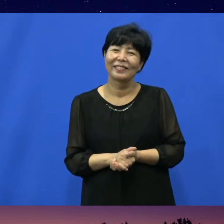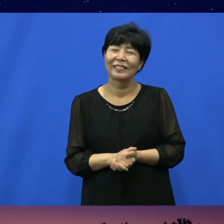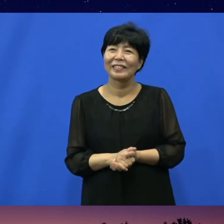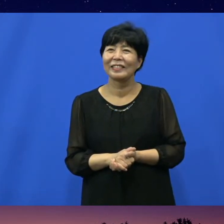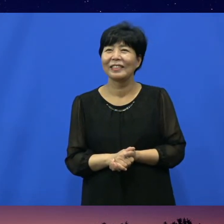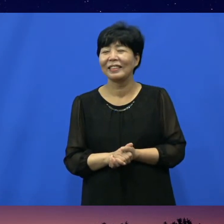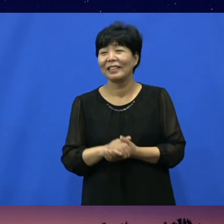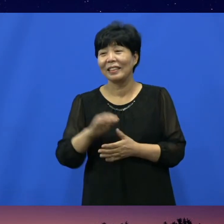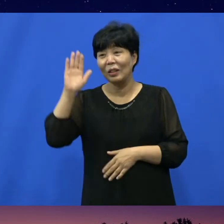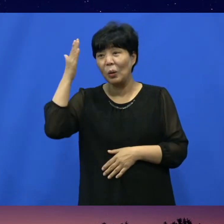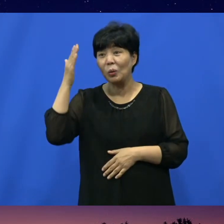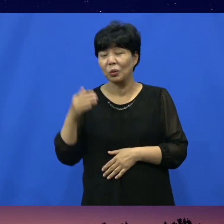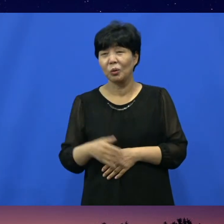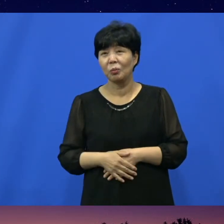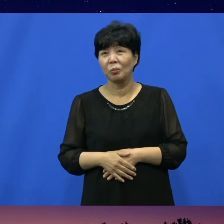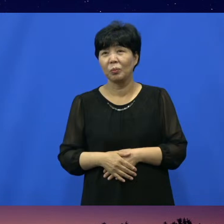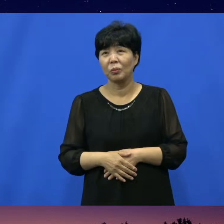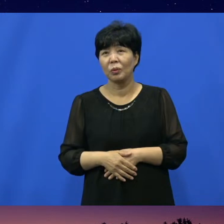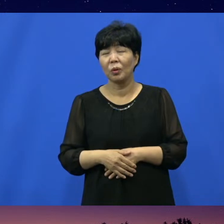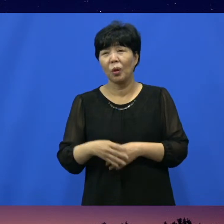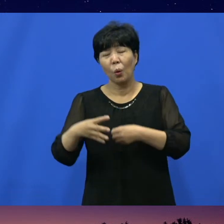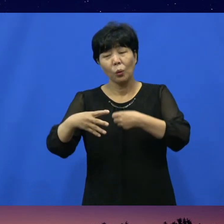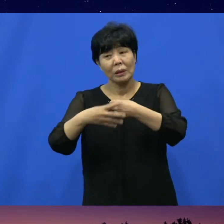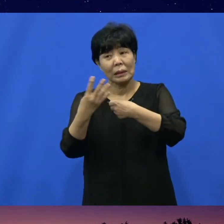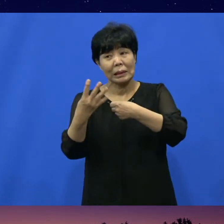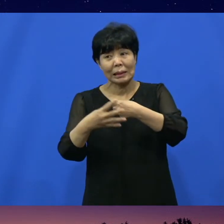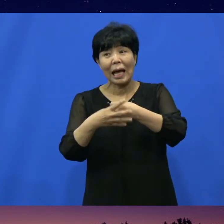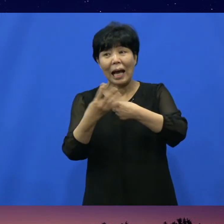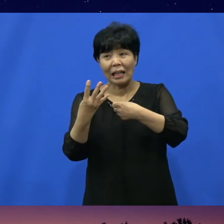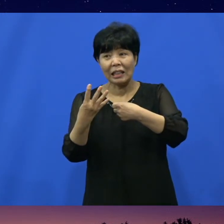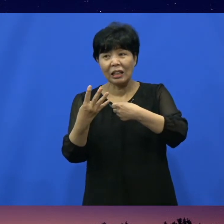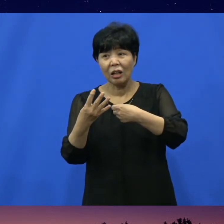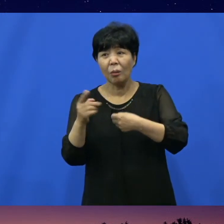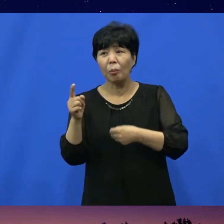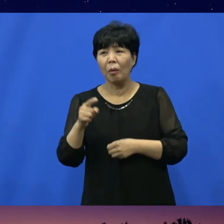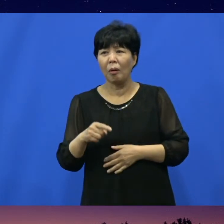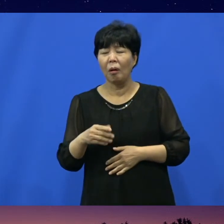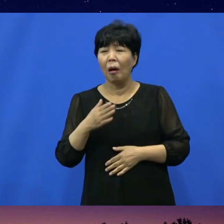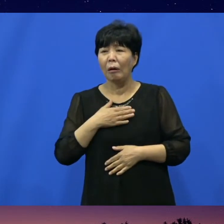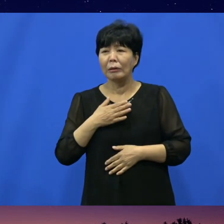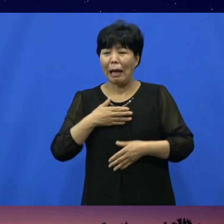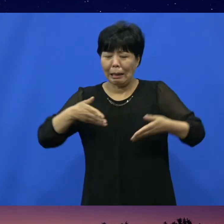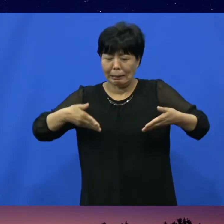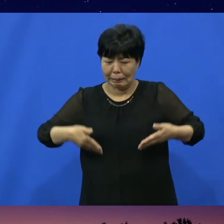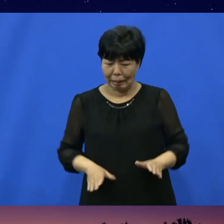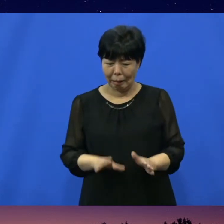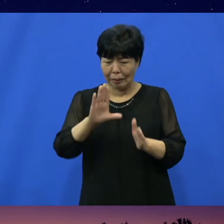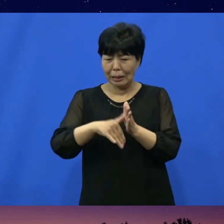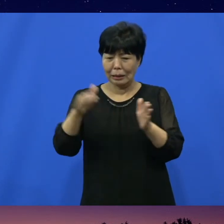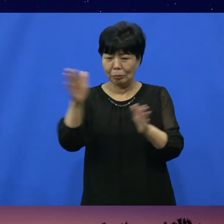우리 요즘 초등학교 3학년이니까 4학년이 자기는 모태솔로래요.